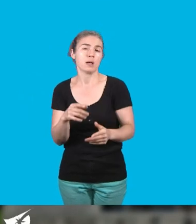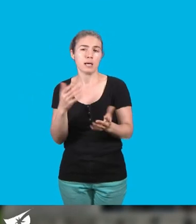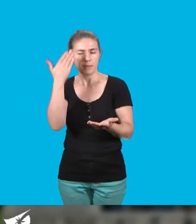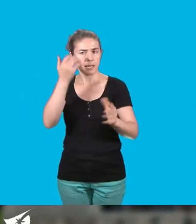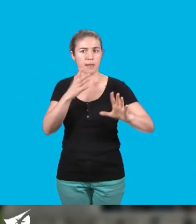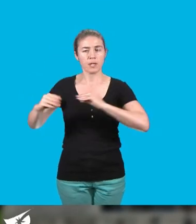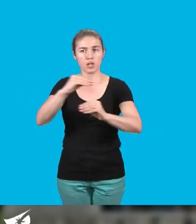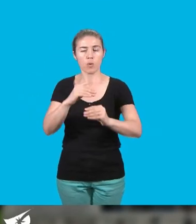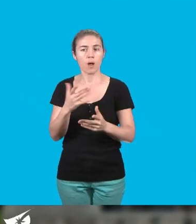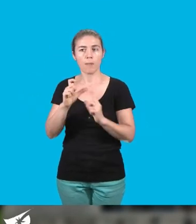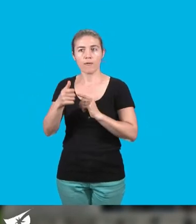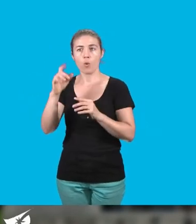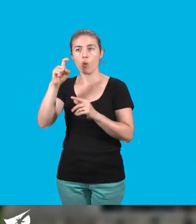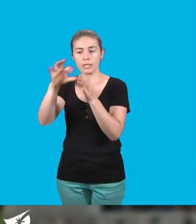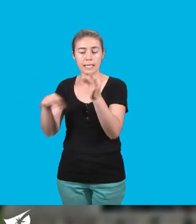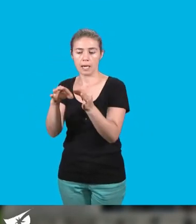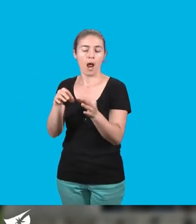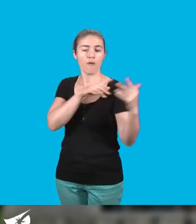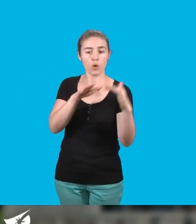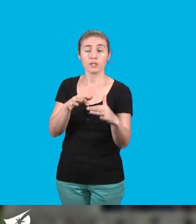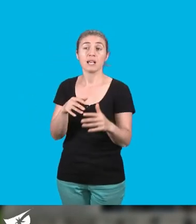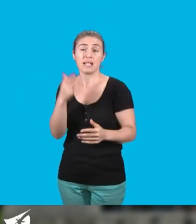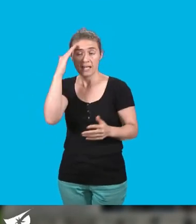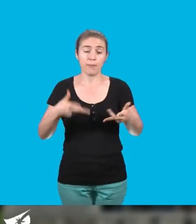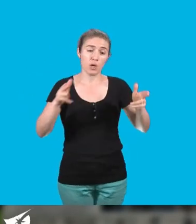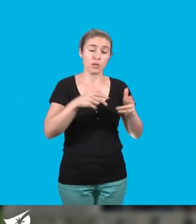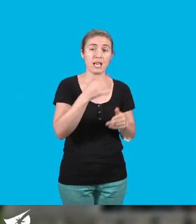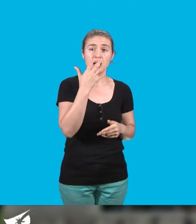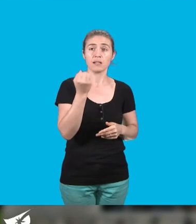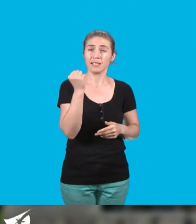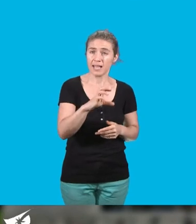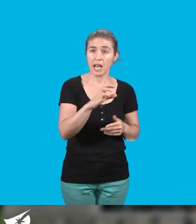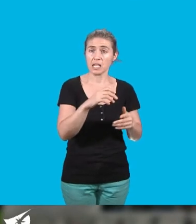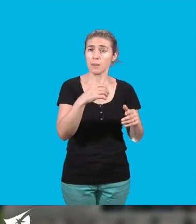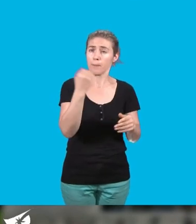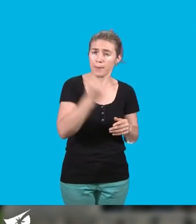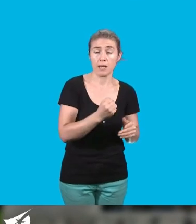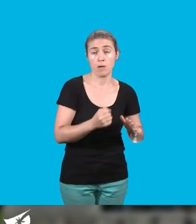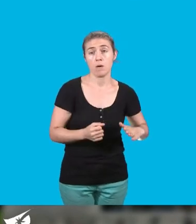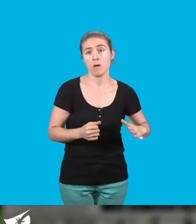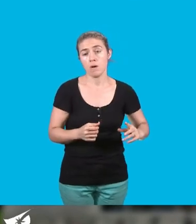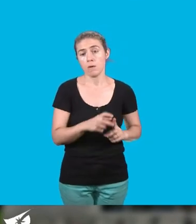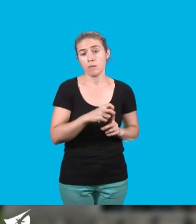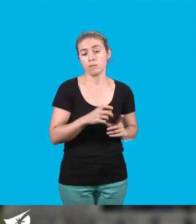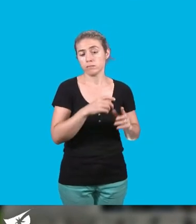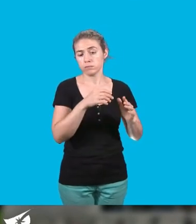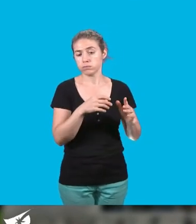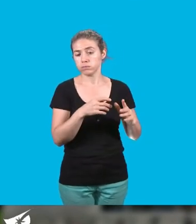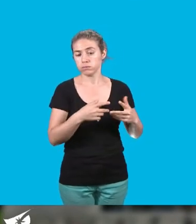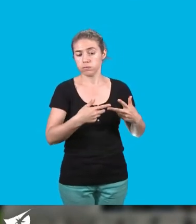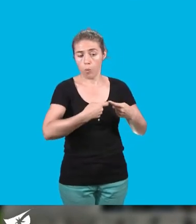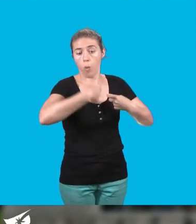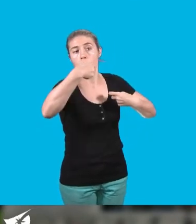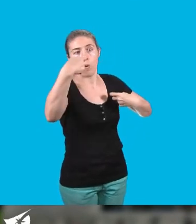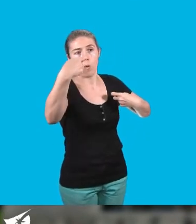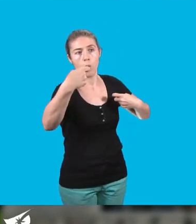sont nombreux, avec à la fois les sécheresses plus nombreuses et plus intenses que nous connaissons, mais aussi des épisodes de précipitations